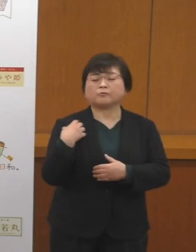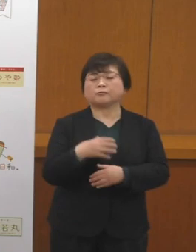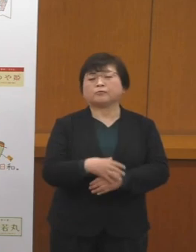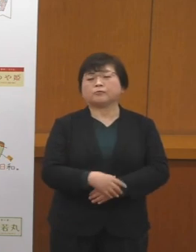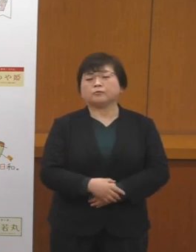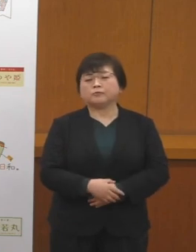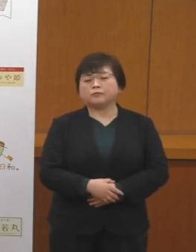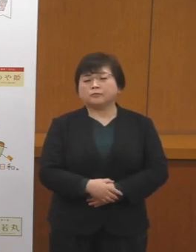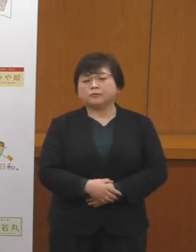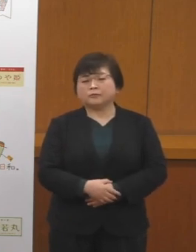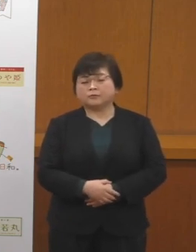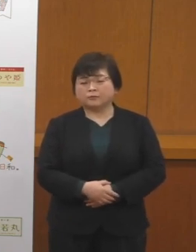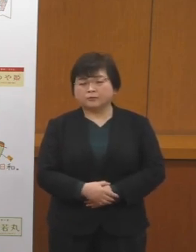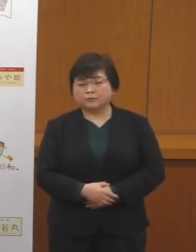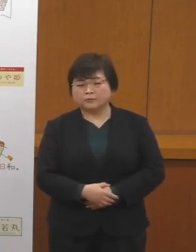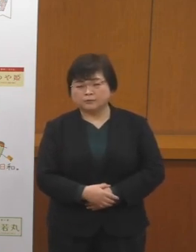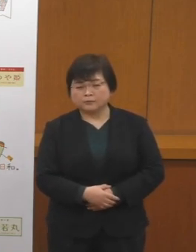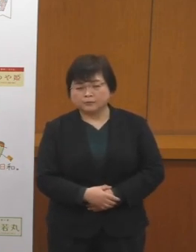やはり